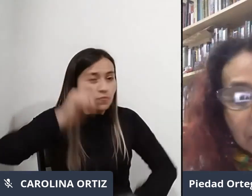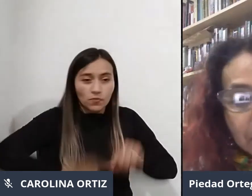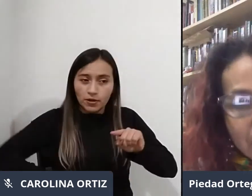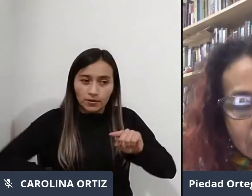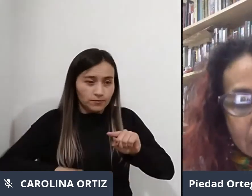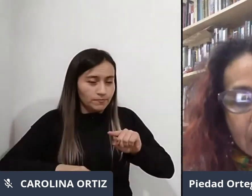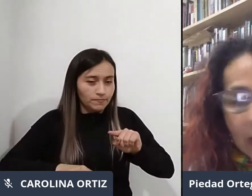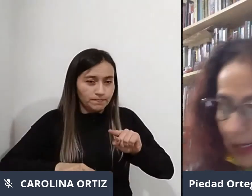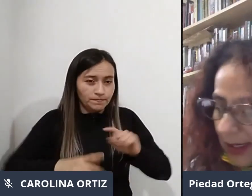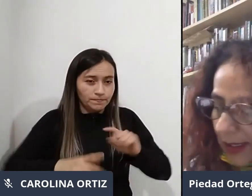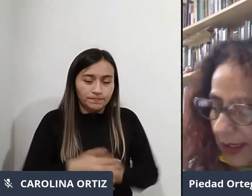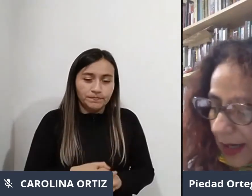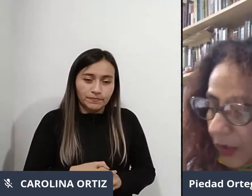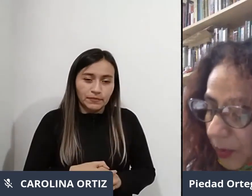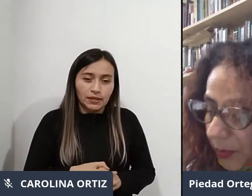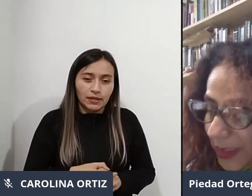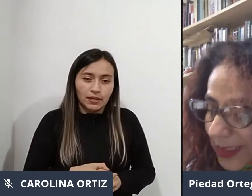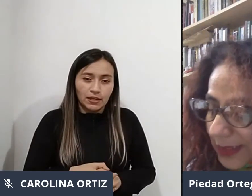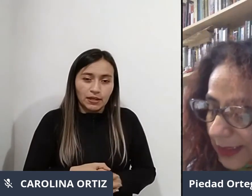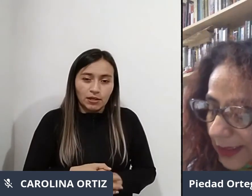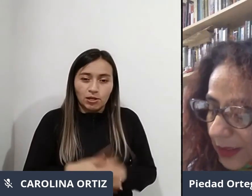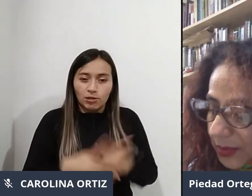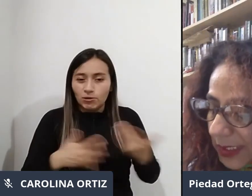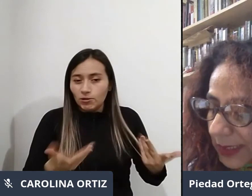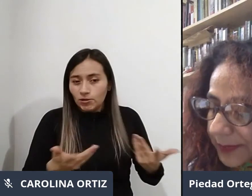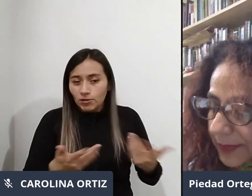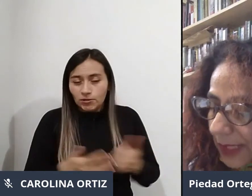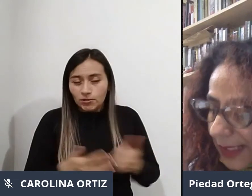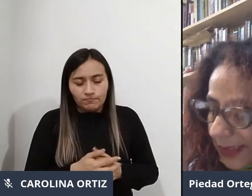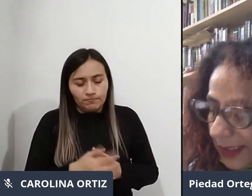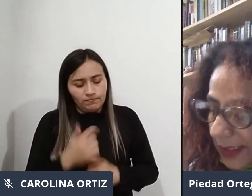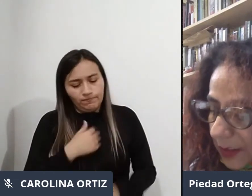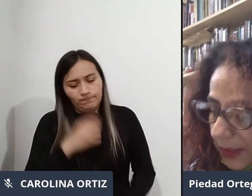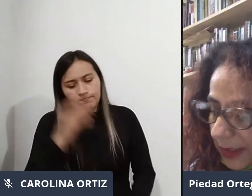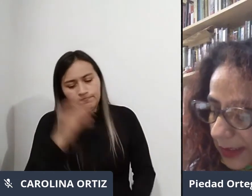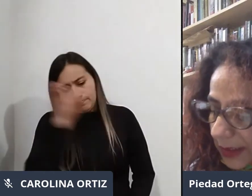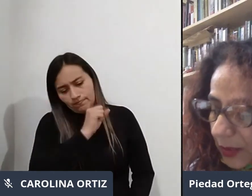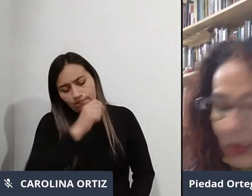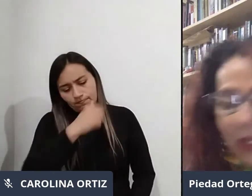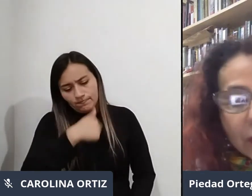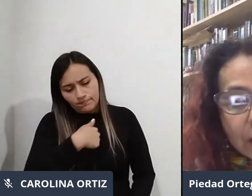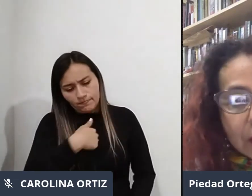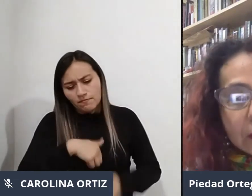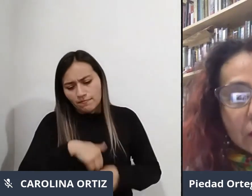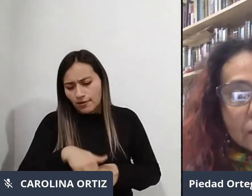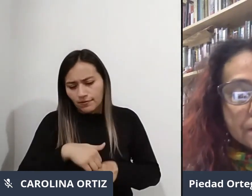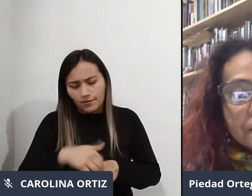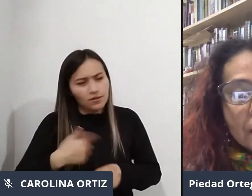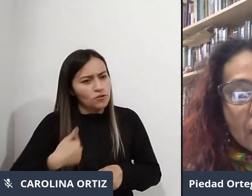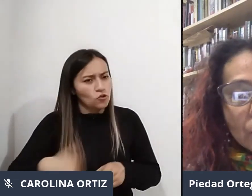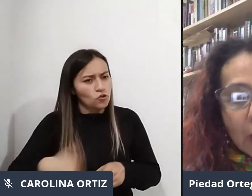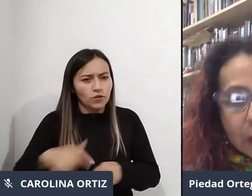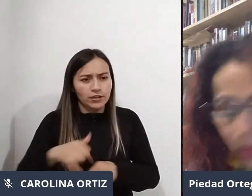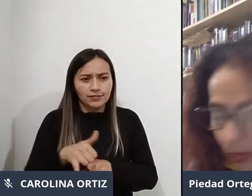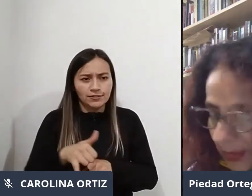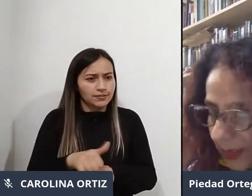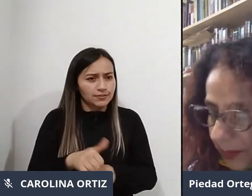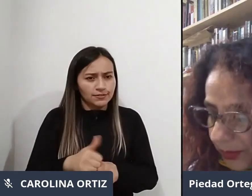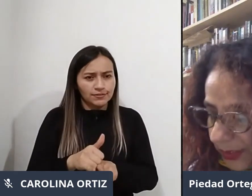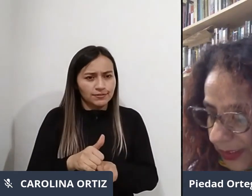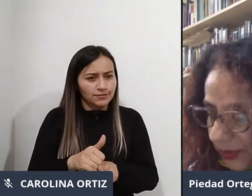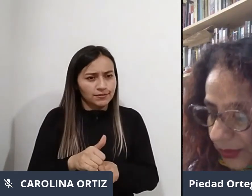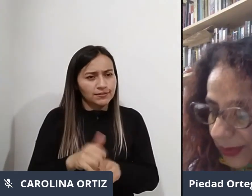mi práctica, al no poder ser neutra, exige de mí una definición, una toma